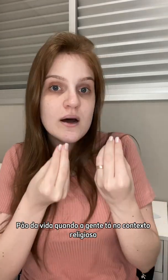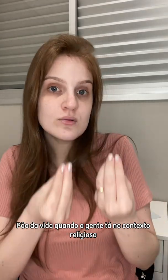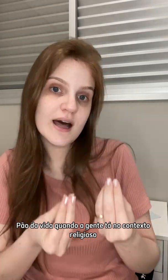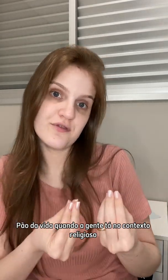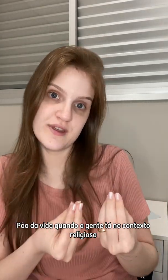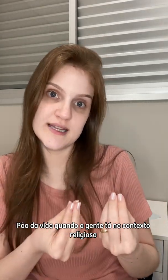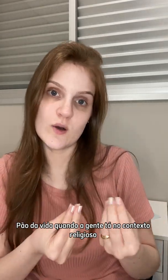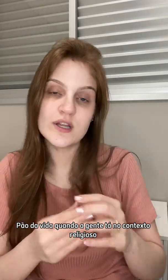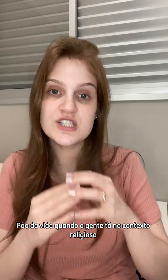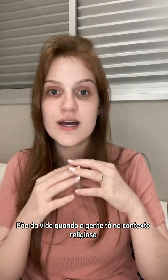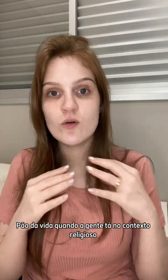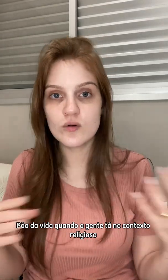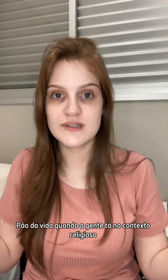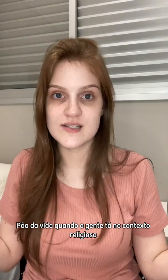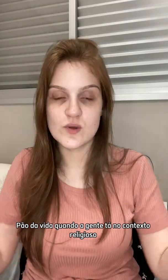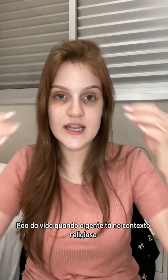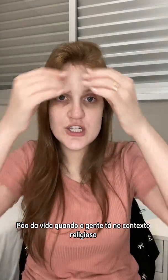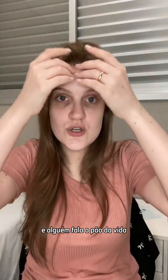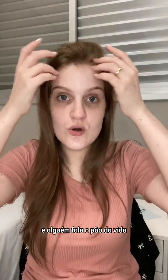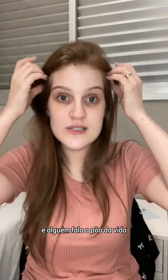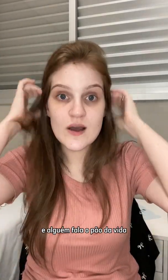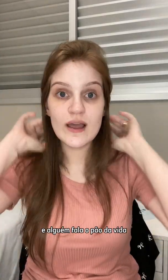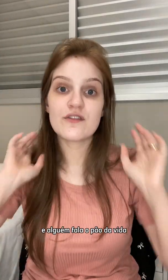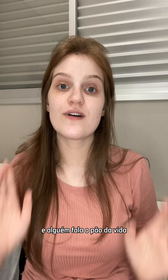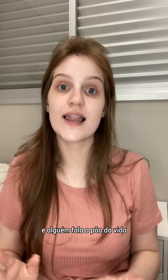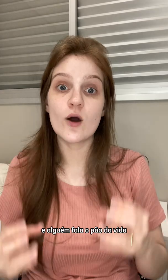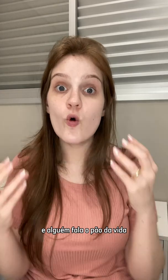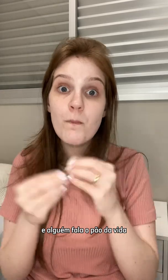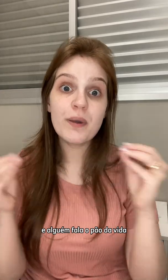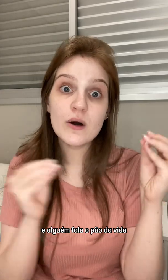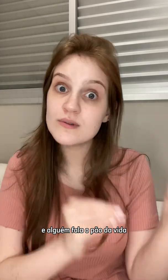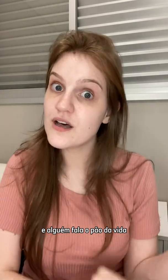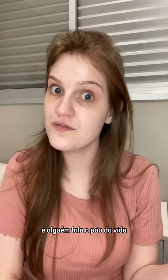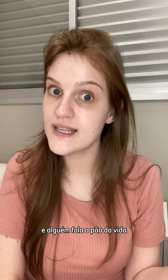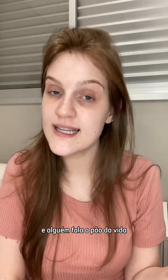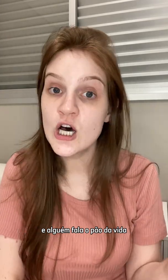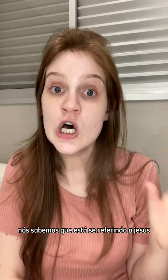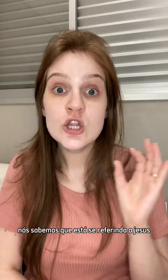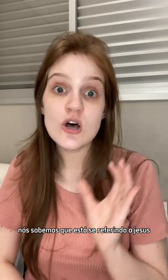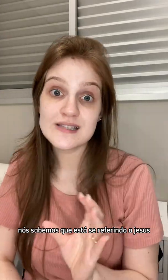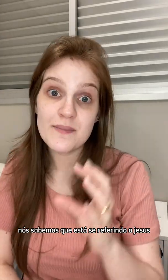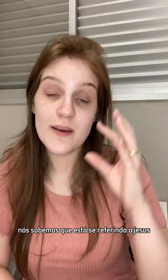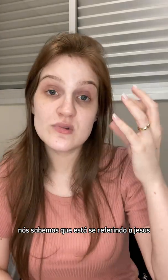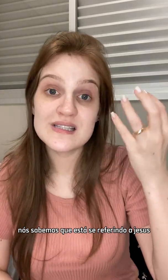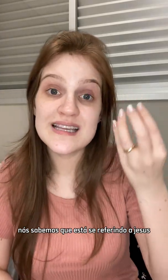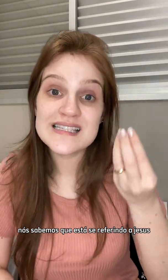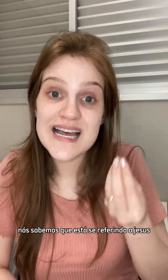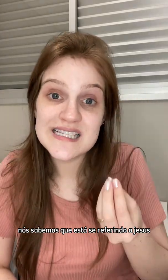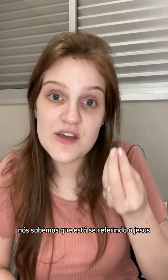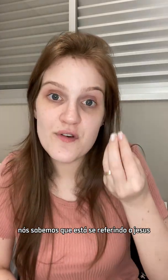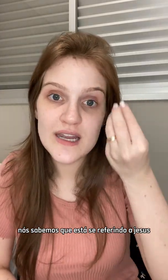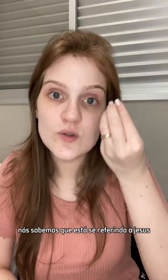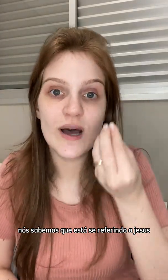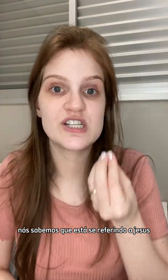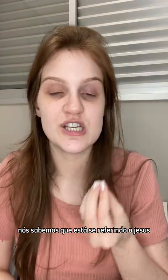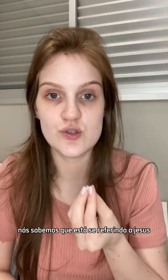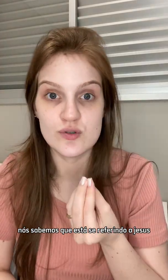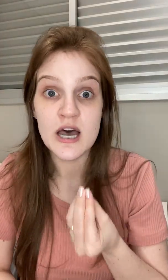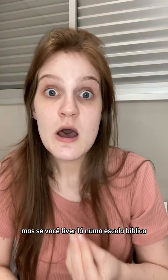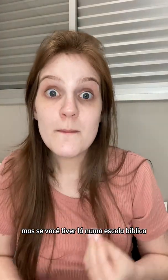da vida. Quando a gente está no contexto religioso e alguém fala o pão da vida, nós sabemos que está se referindo a Jesus. Mas